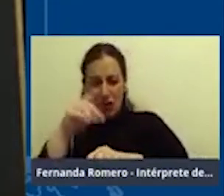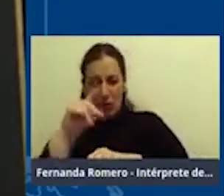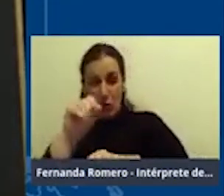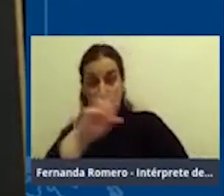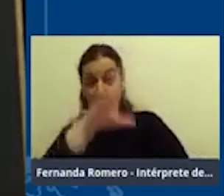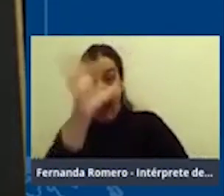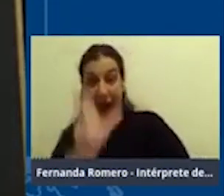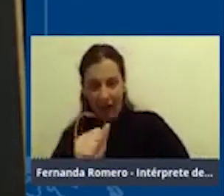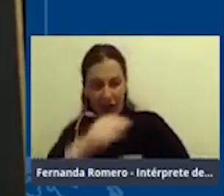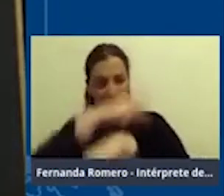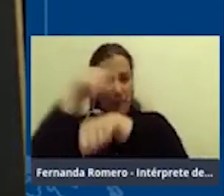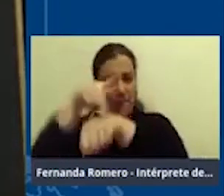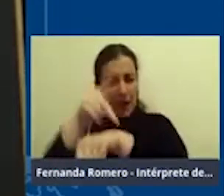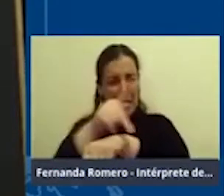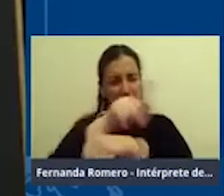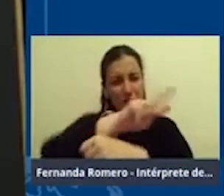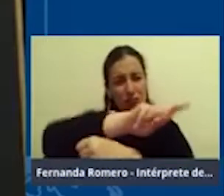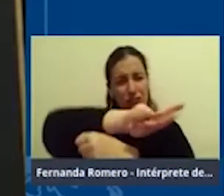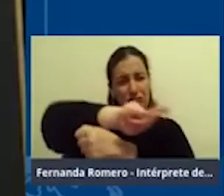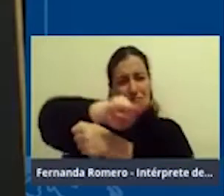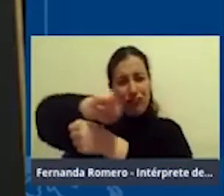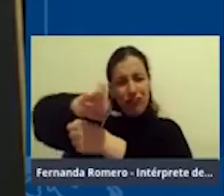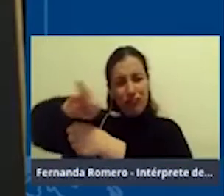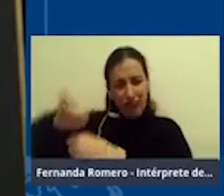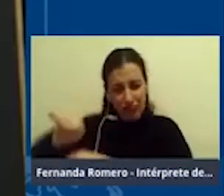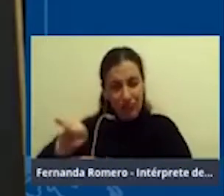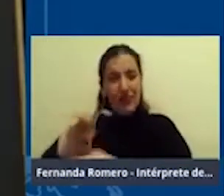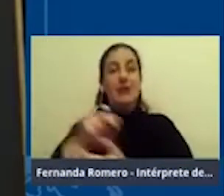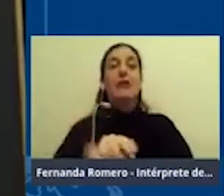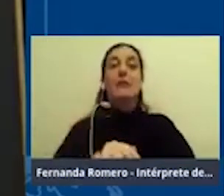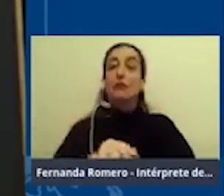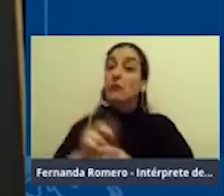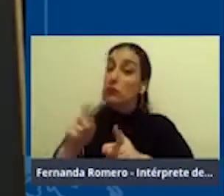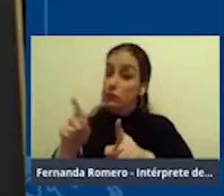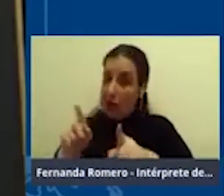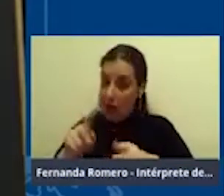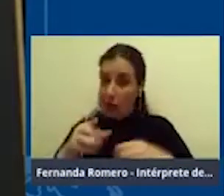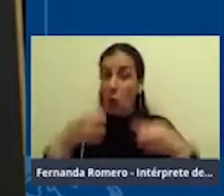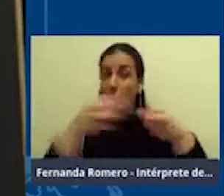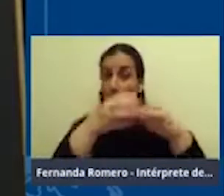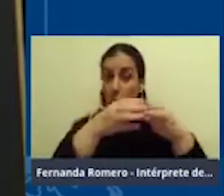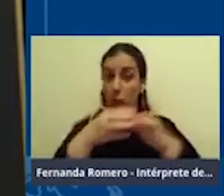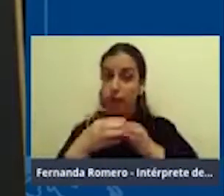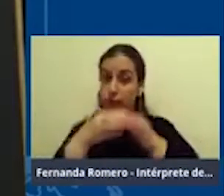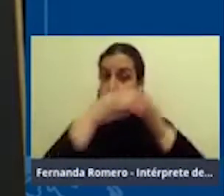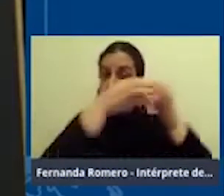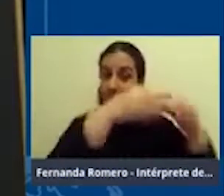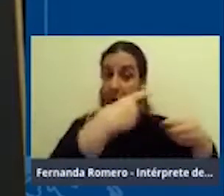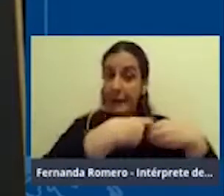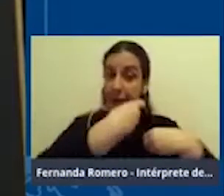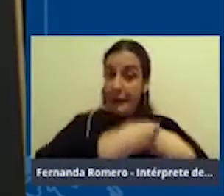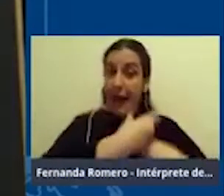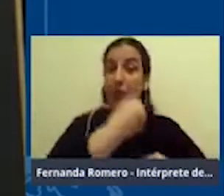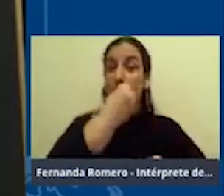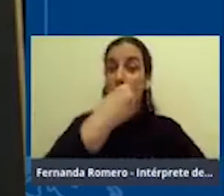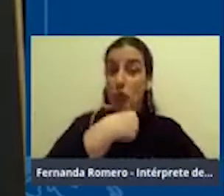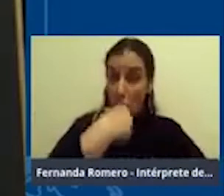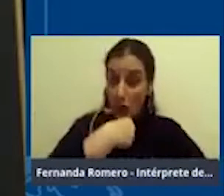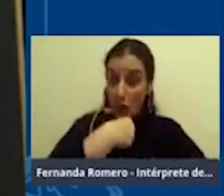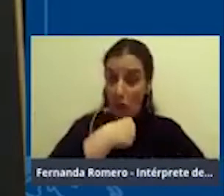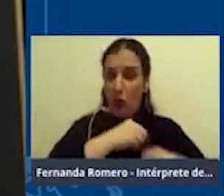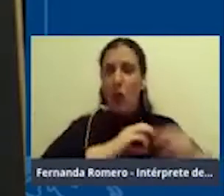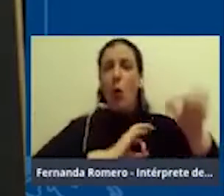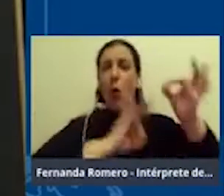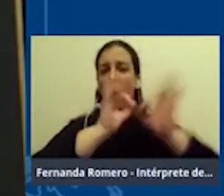África, liderados pelo embaixador do Marrocos. Levamos essa comitiva a Caxias do Sul, estiveram em Caxias do Sul, que organizaram um programa,